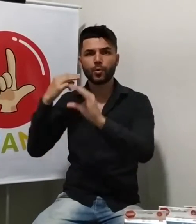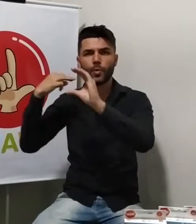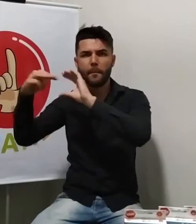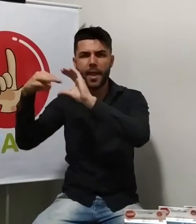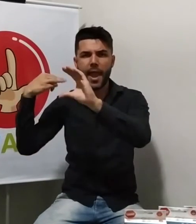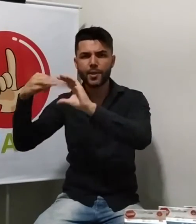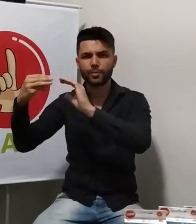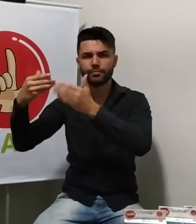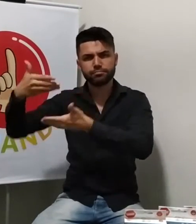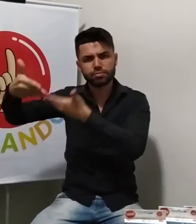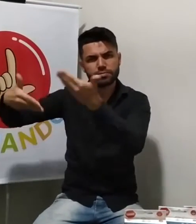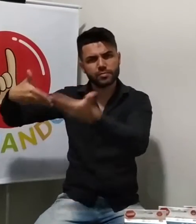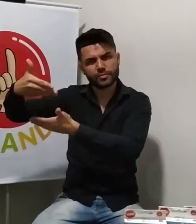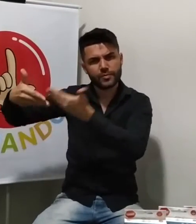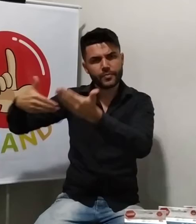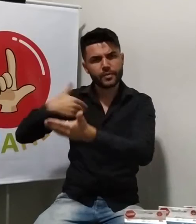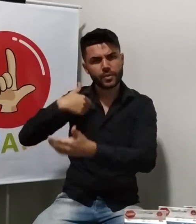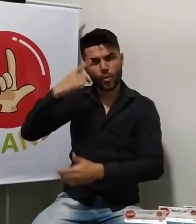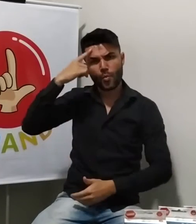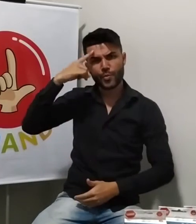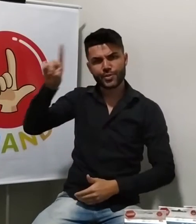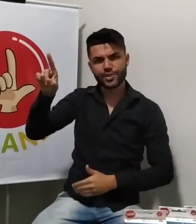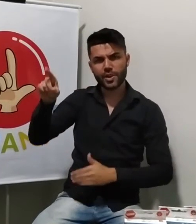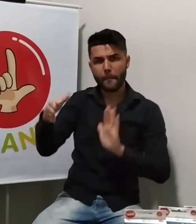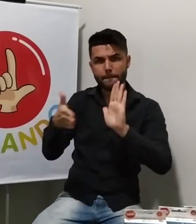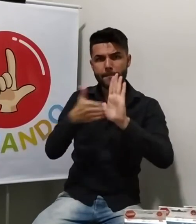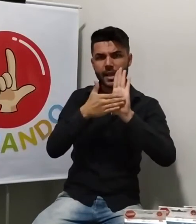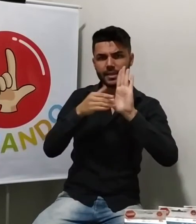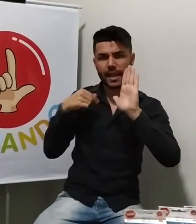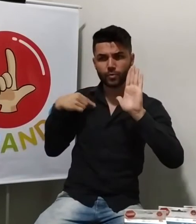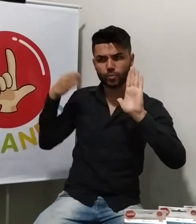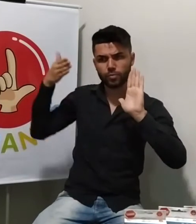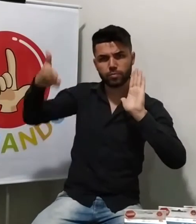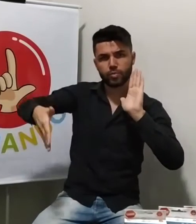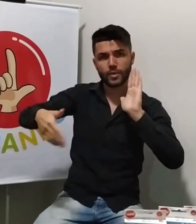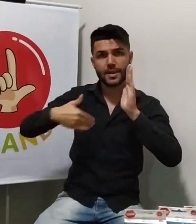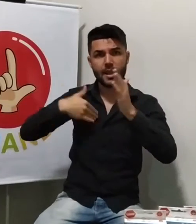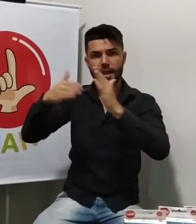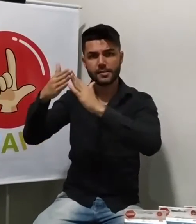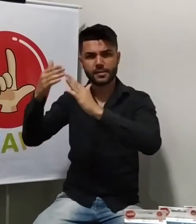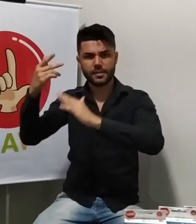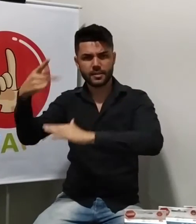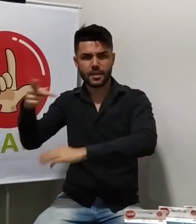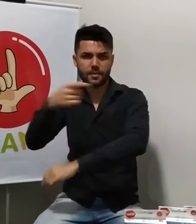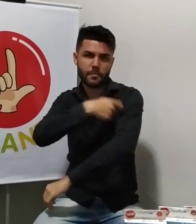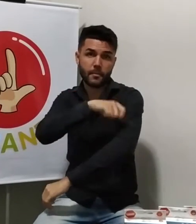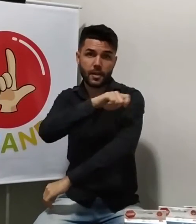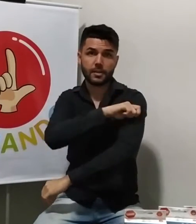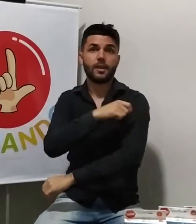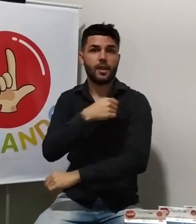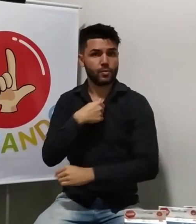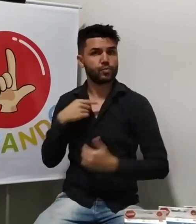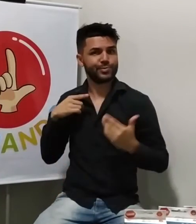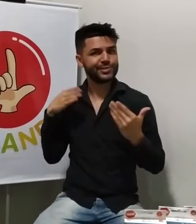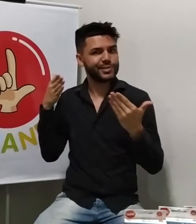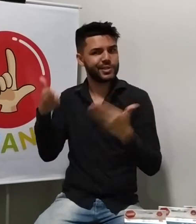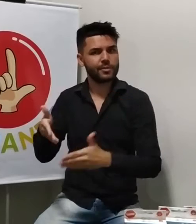com o site, ia me acusar de apologia a crimes digitais, que eu podia pegar até 6 meses de prisão e tal. E eu falei, não, desisto